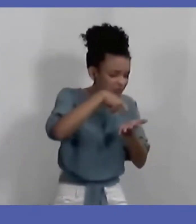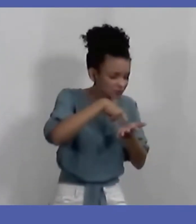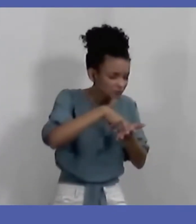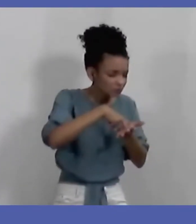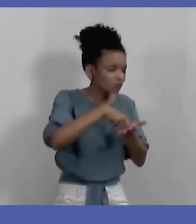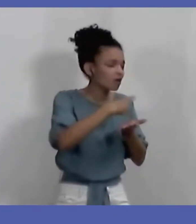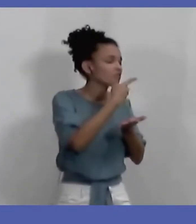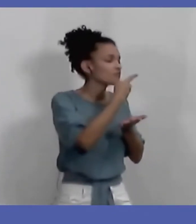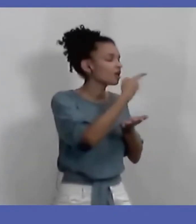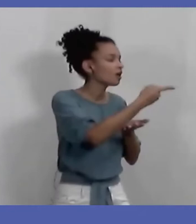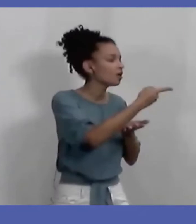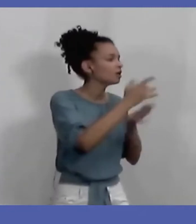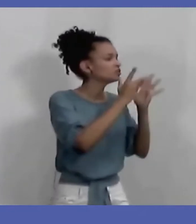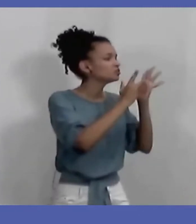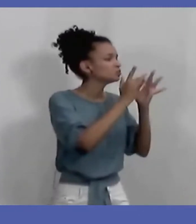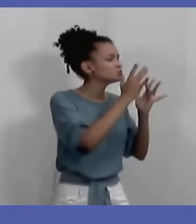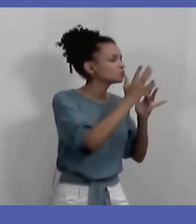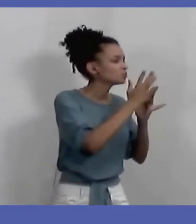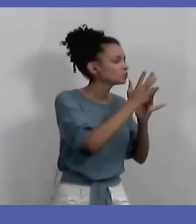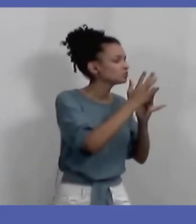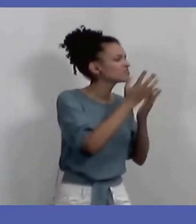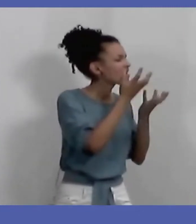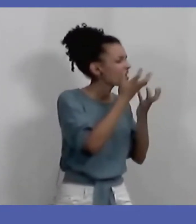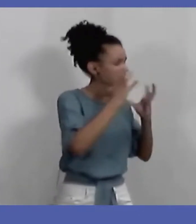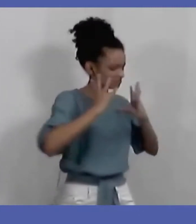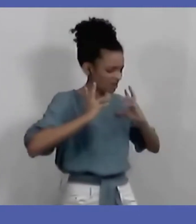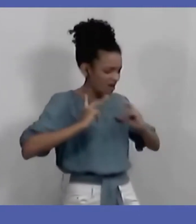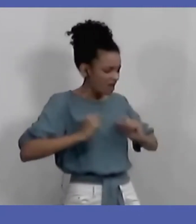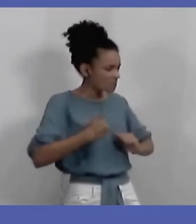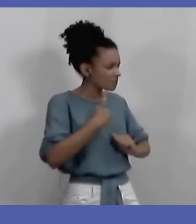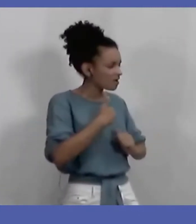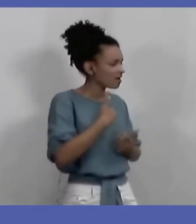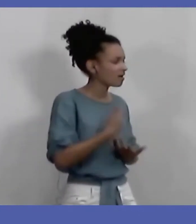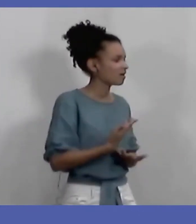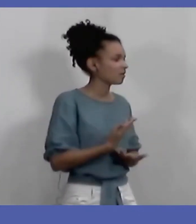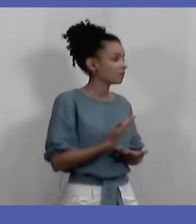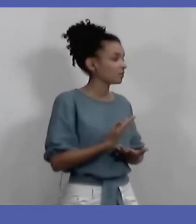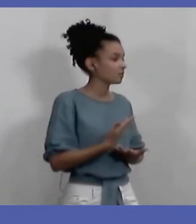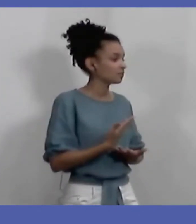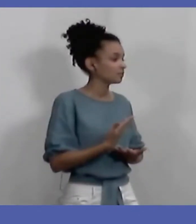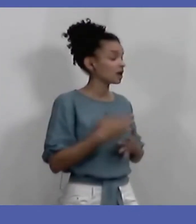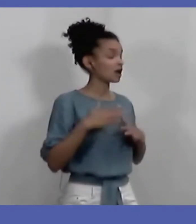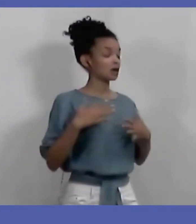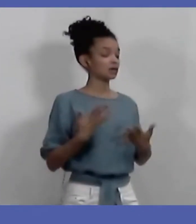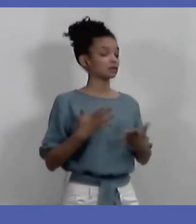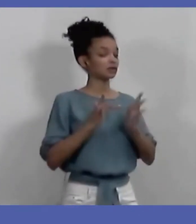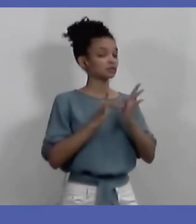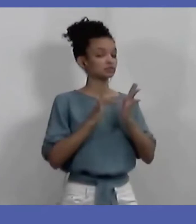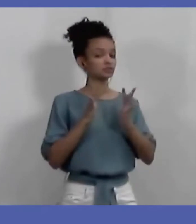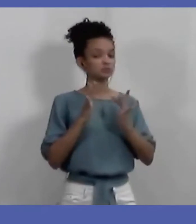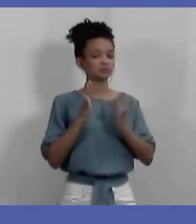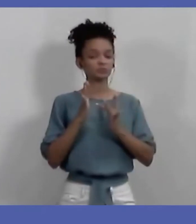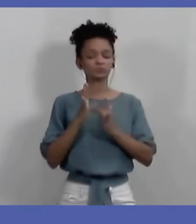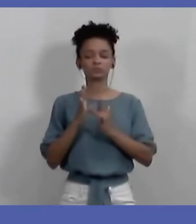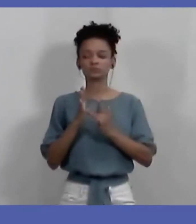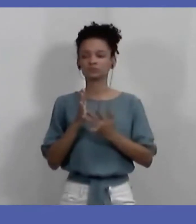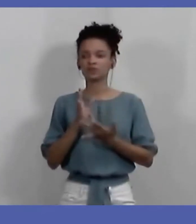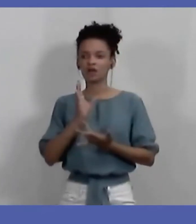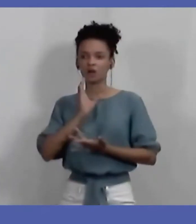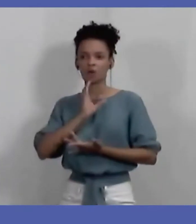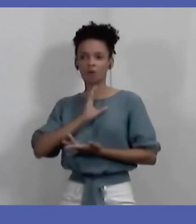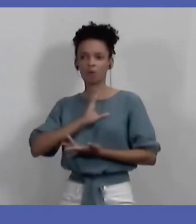quiseres, pode purificar-me. Jesus, profundamente compadecido, essa é a palavra, irmãos, é a chave.